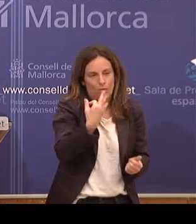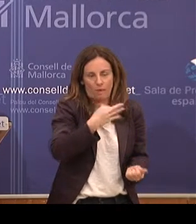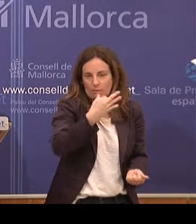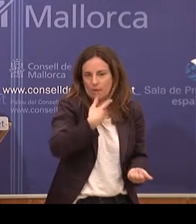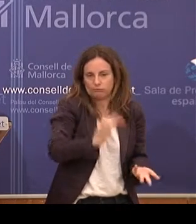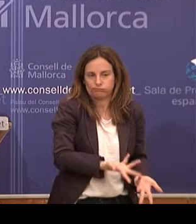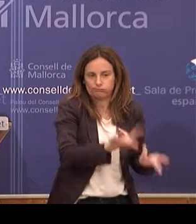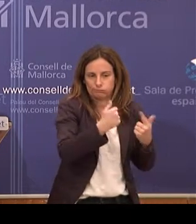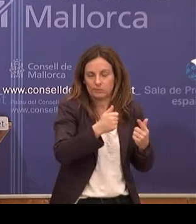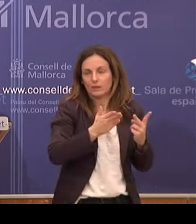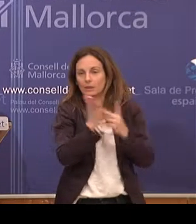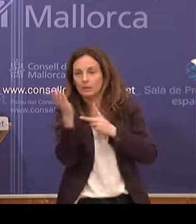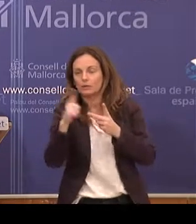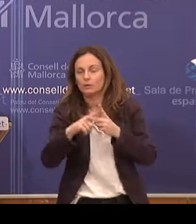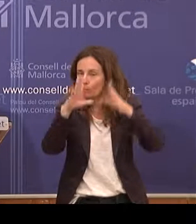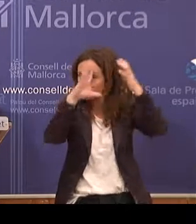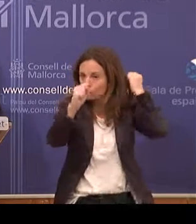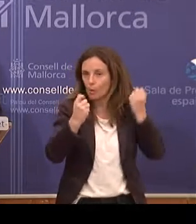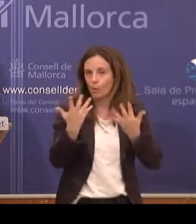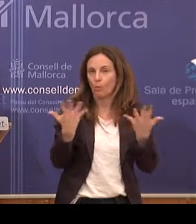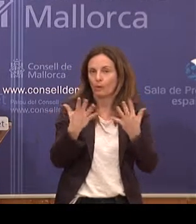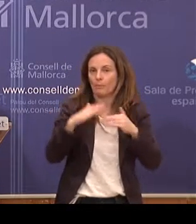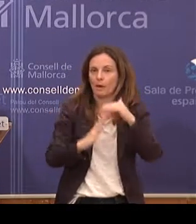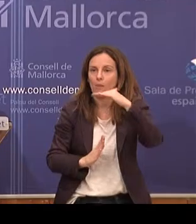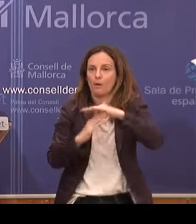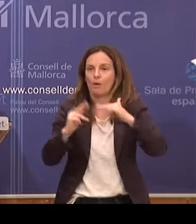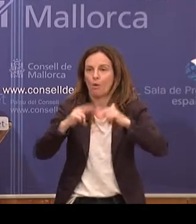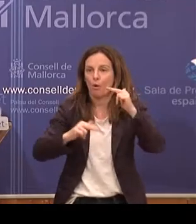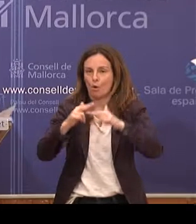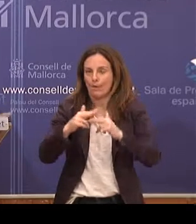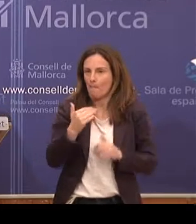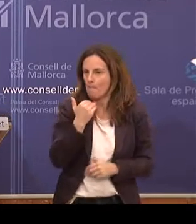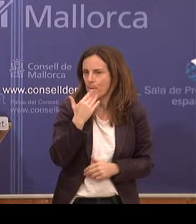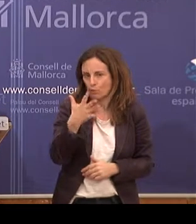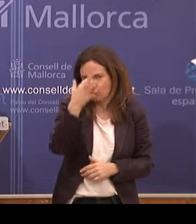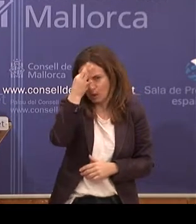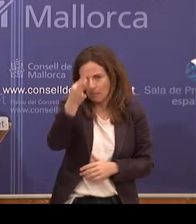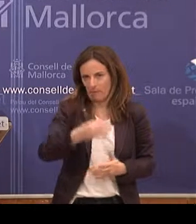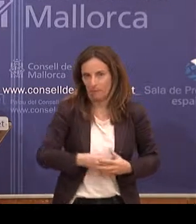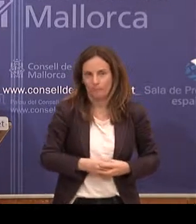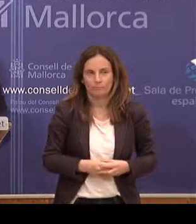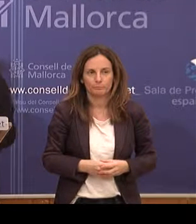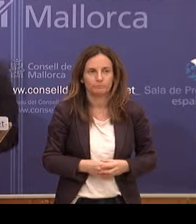els expedients s'iniciaven d'acord amb la gravetat de la infracció. Per tant, ara, s'ha vol impulsar una